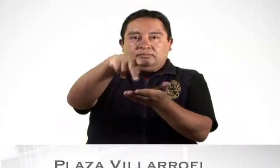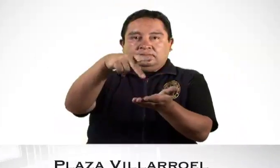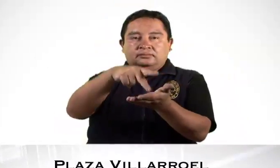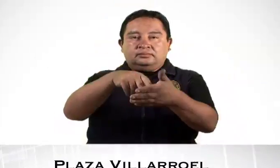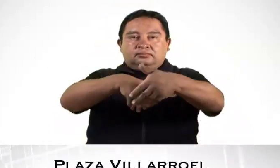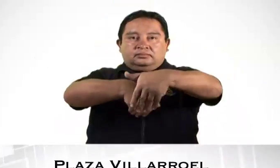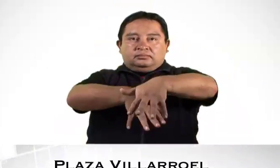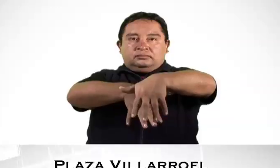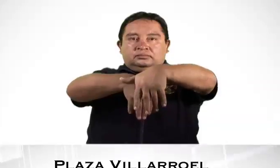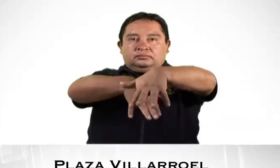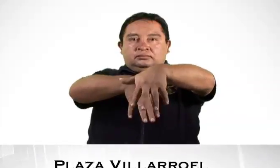Plaza Villarruel.